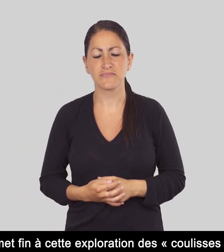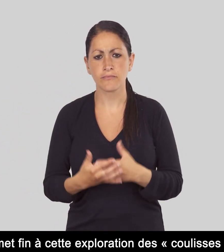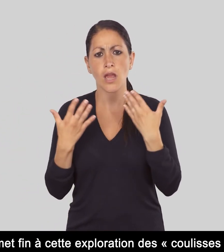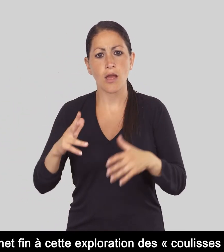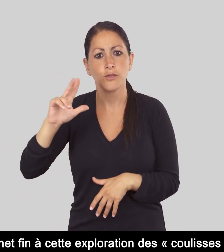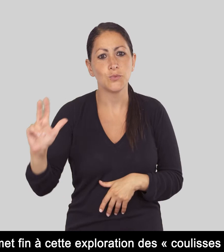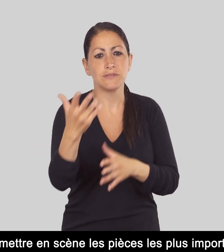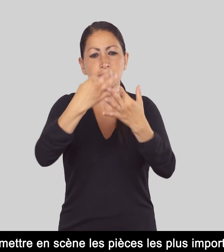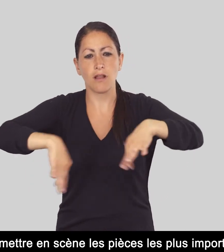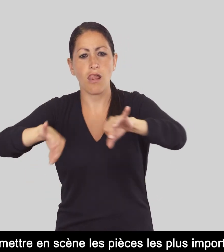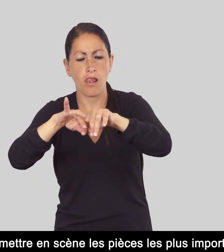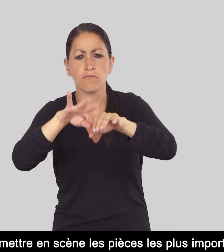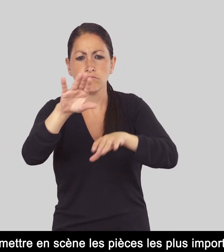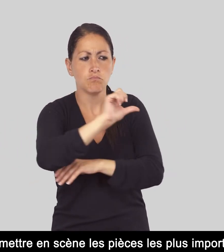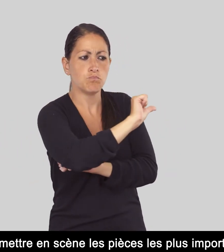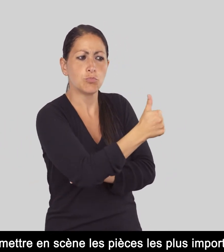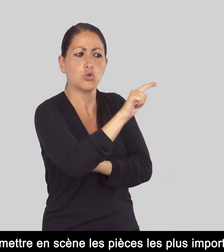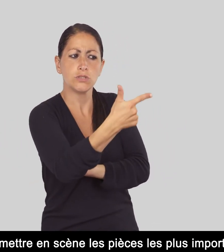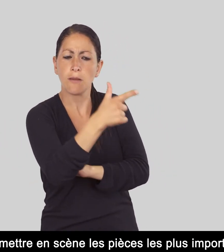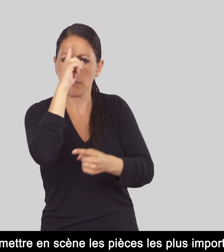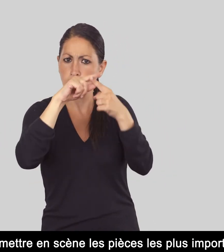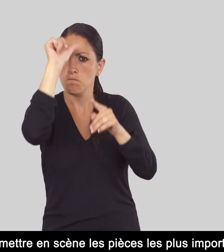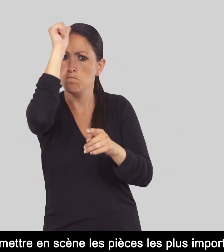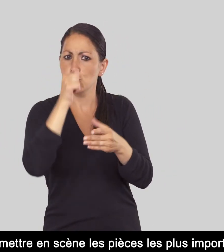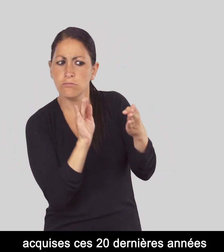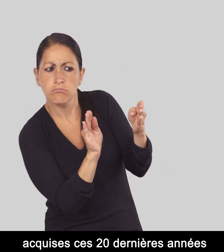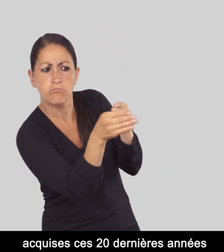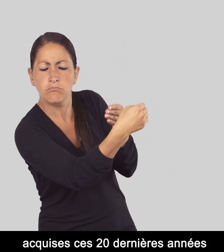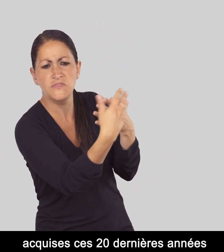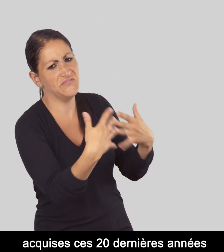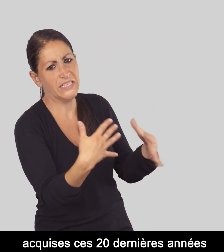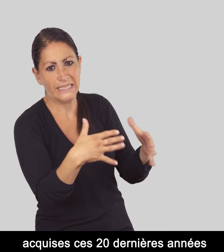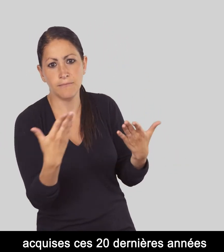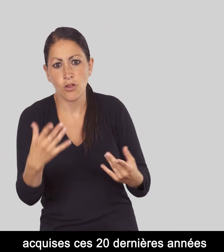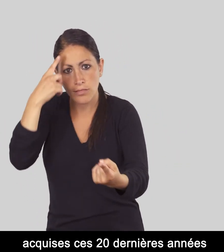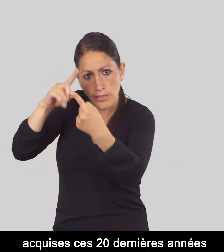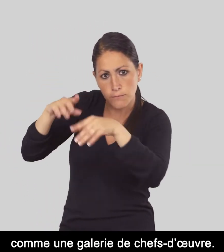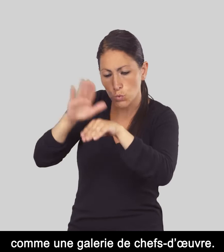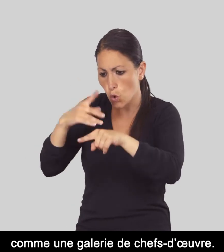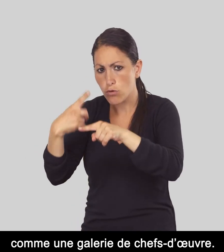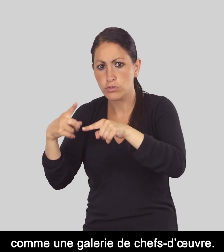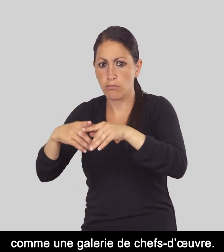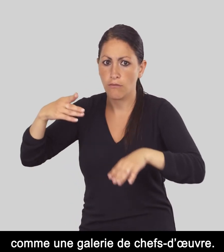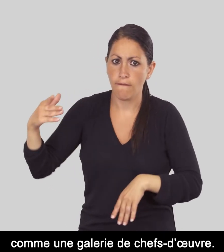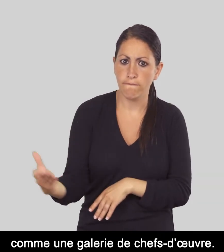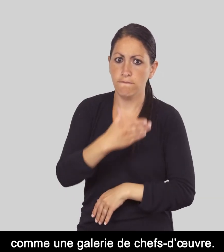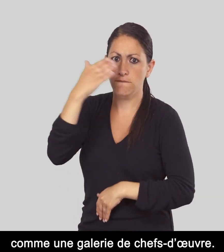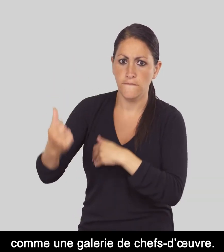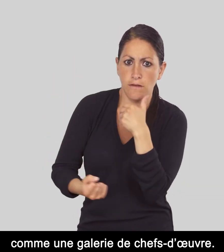des coulisses pour mettre en scène les pièces les plus importantes acquises ces vingt dernières années comme une galerie de chefs-d'œuvre.